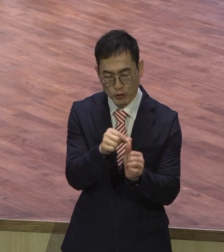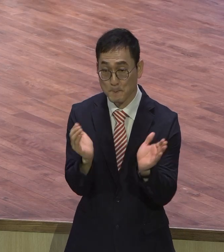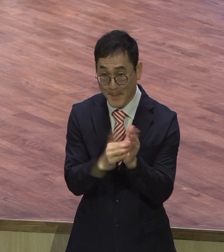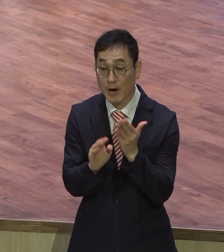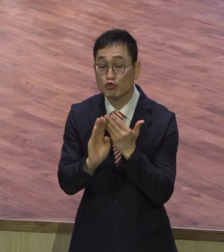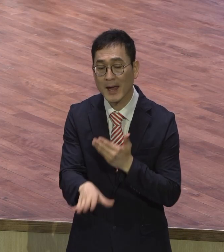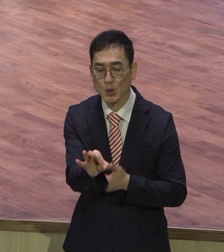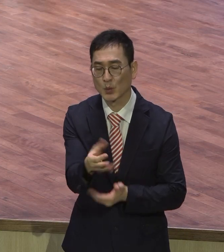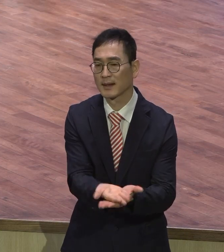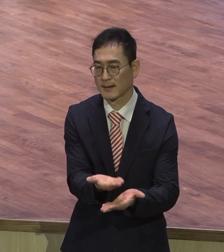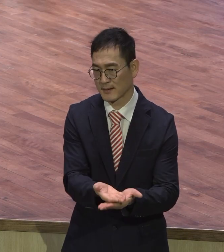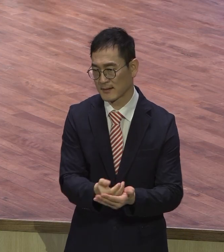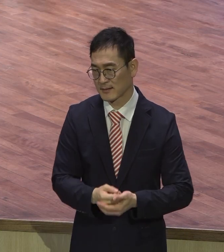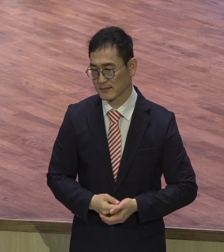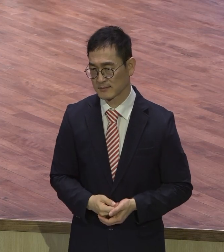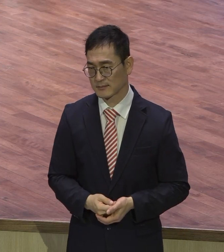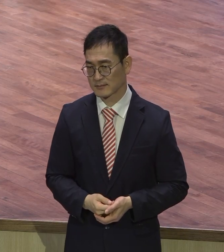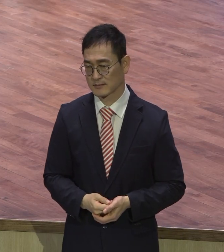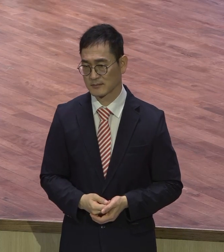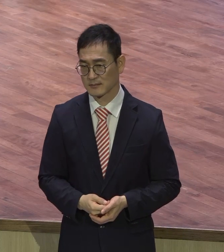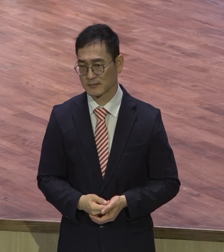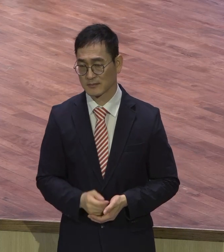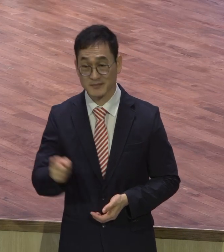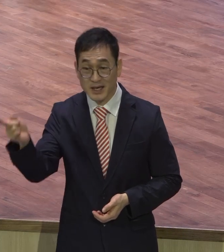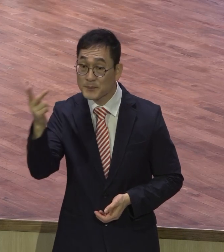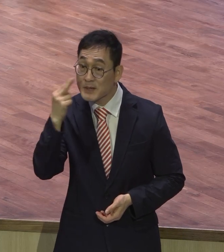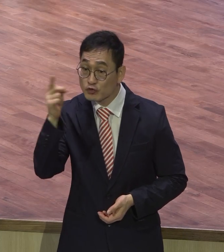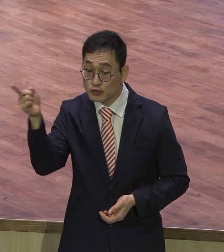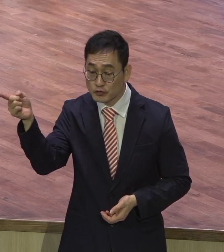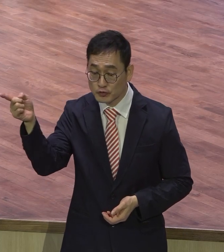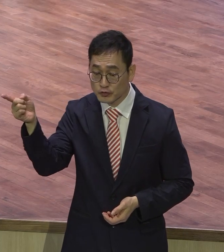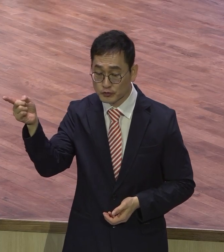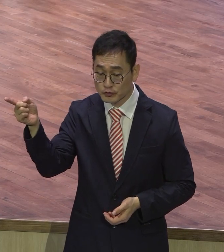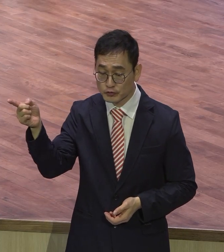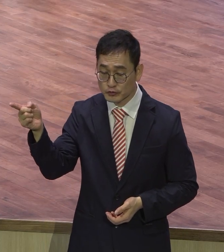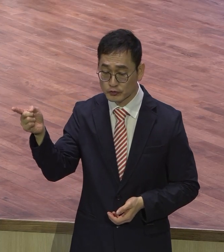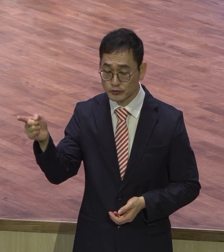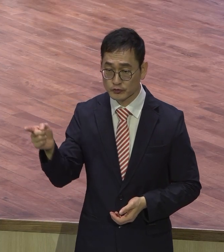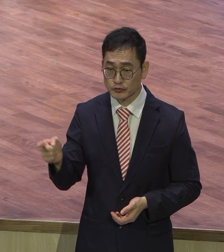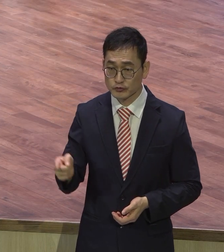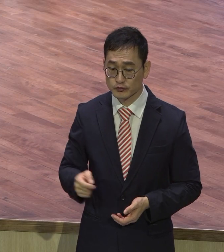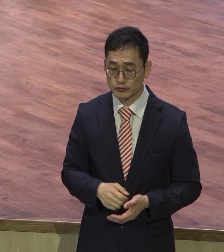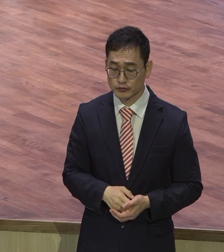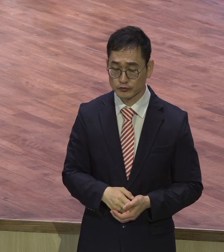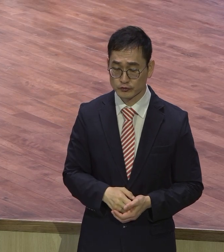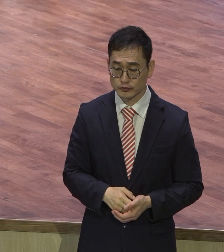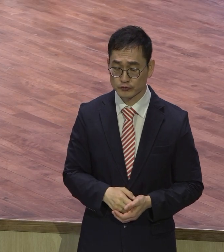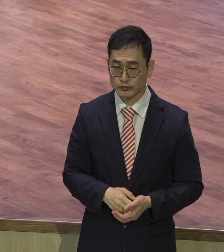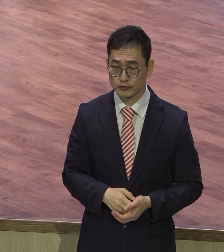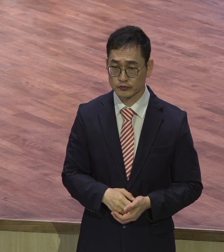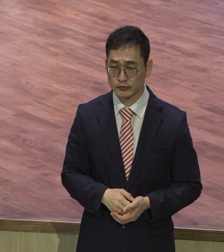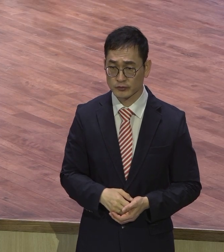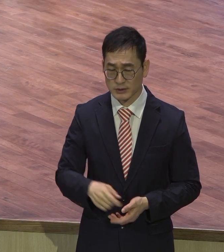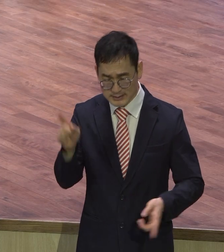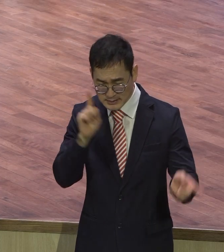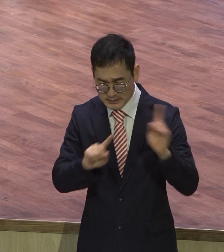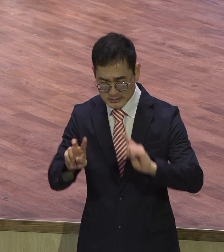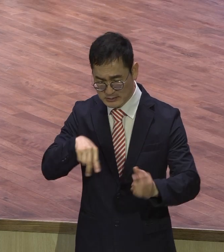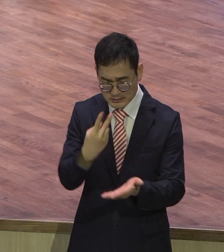그래서 미국 같은 데는 아직도 여행자가 넘어지던지 닿지만 무조건 살려놓고 봅니다